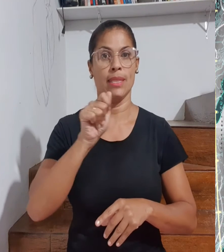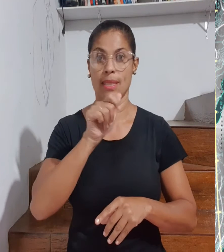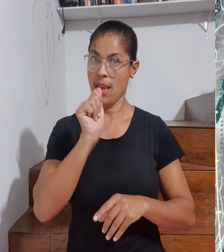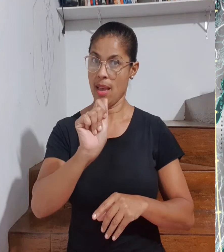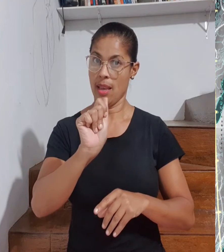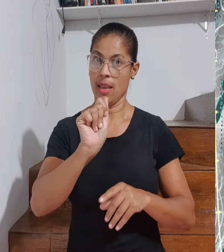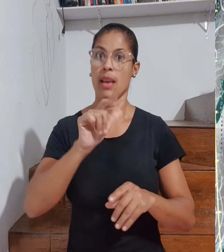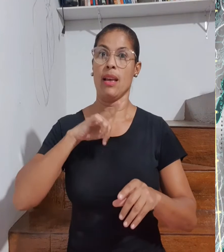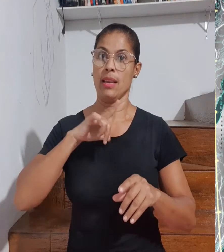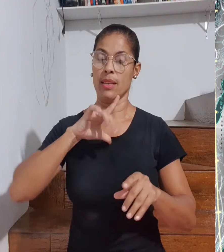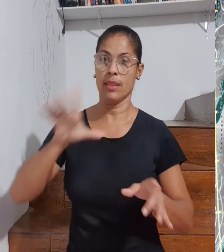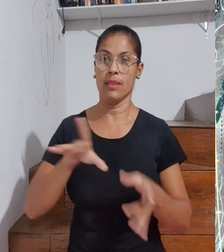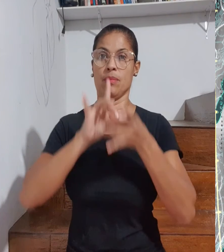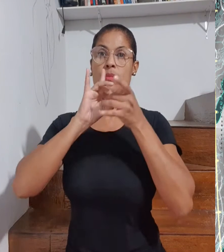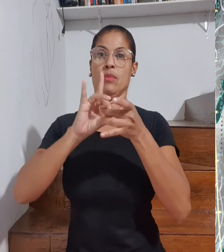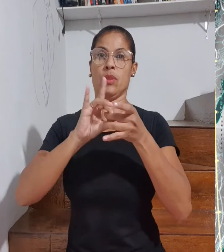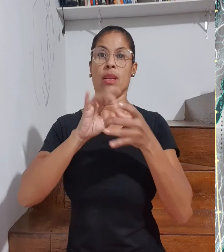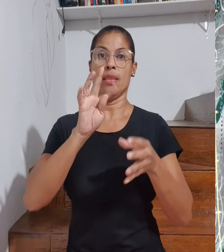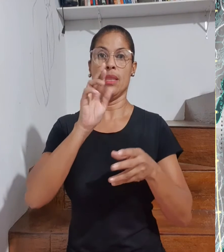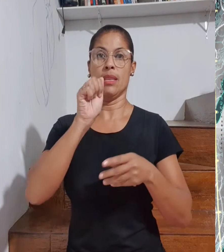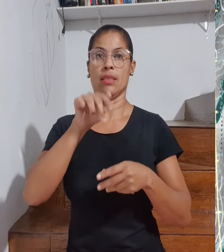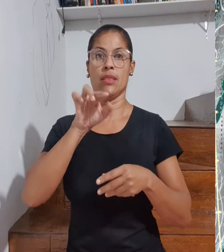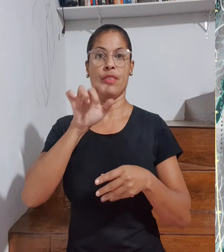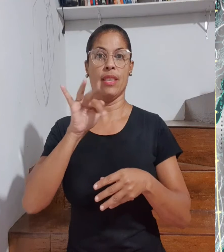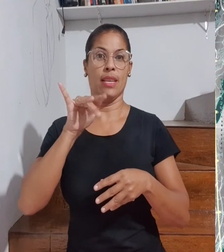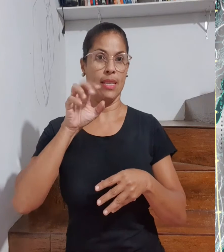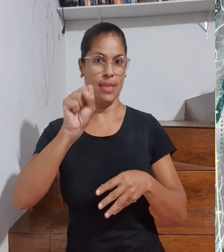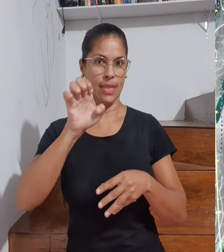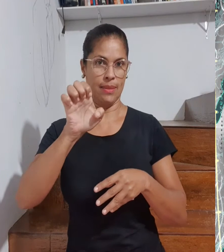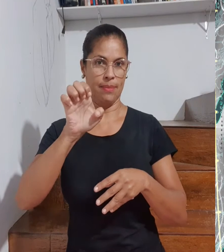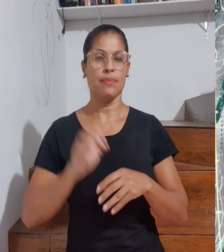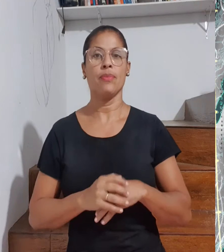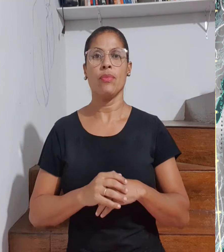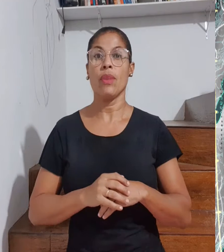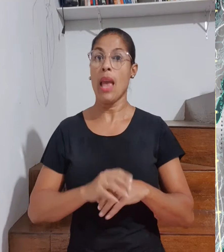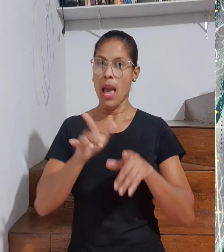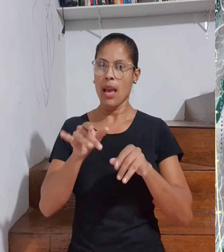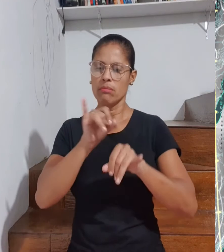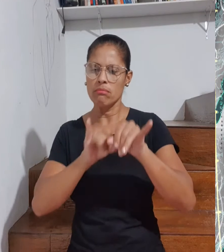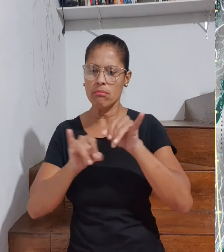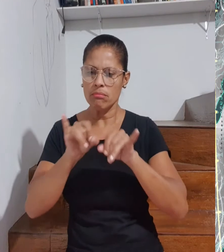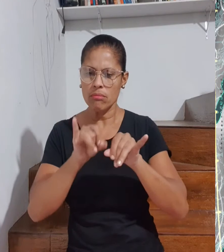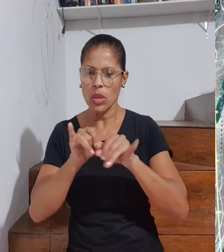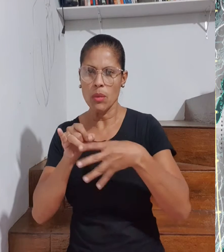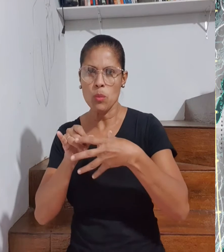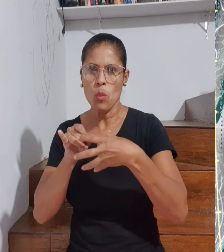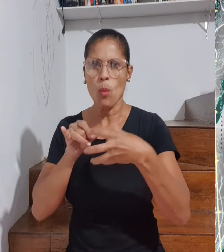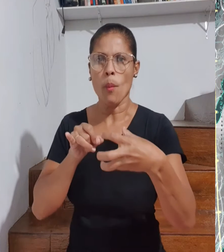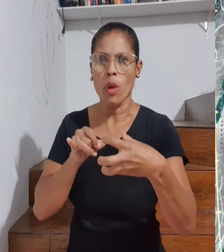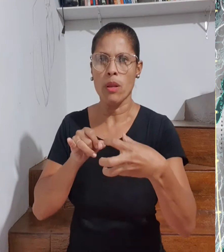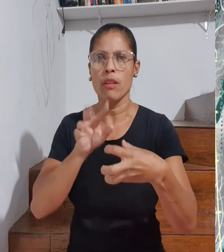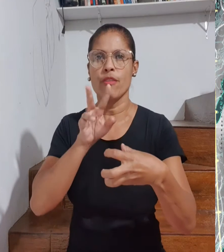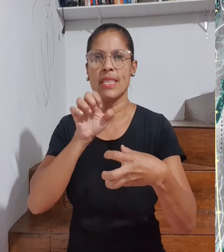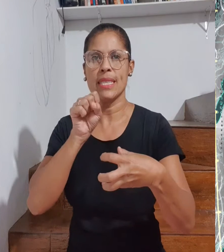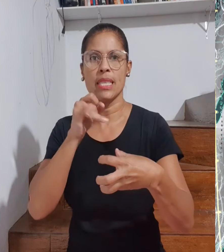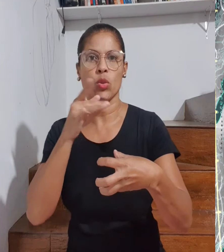em uma reação catalisada pela colina-acetiltransferase. A acetilcolina recém-sintetizada é captada